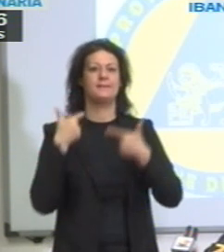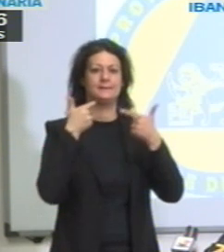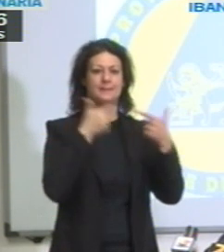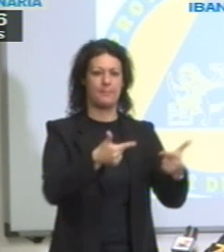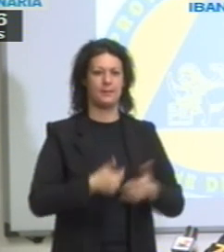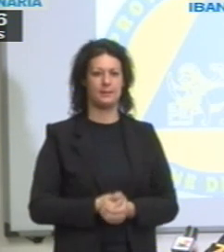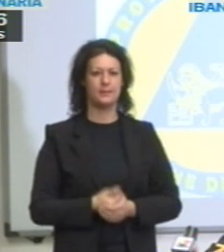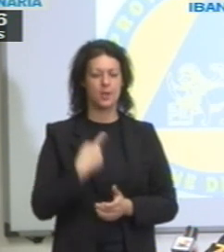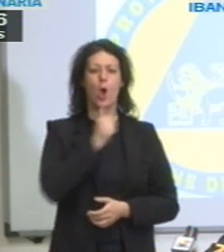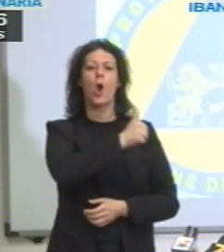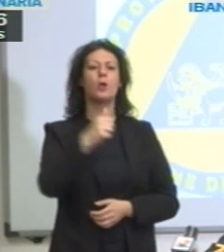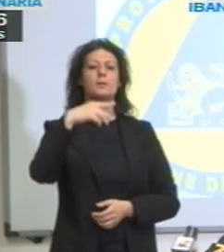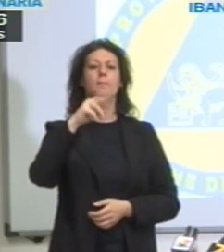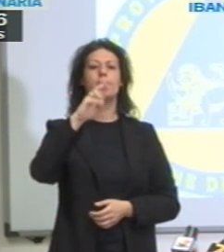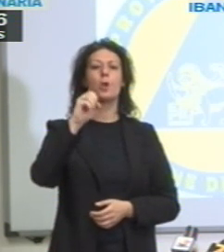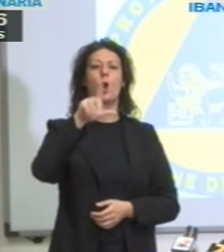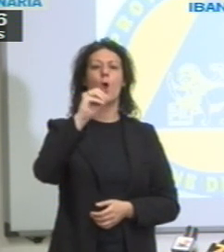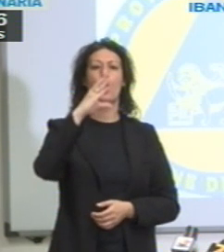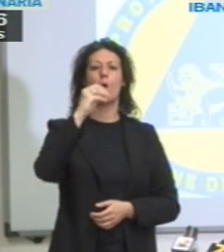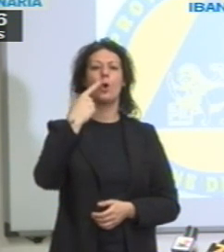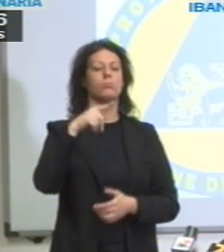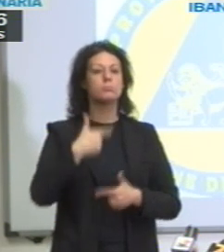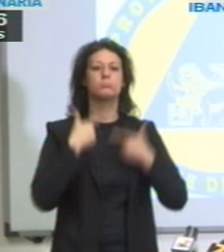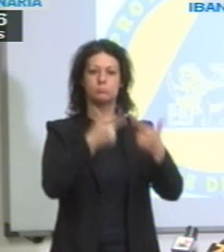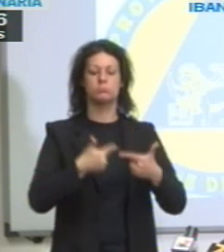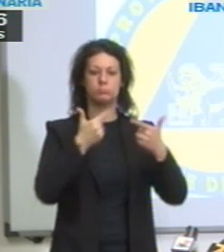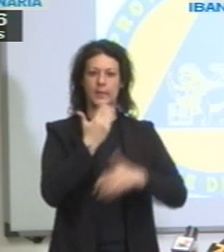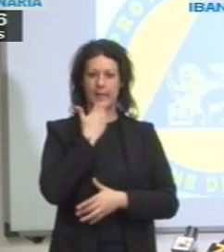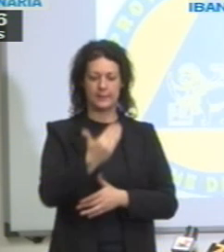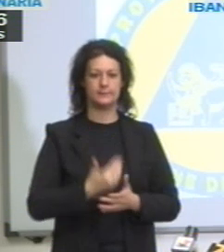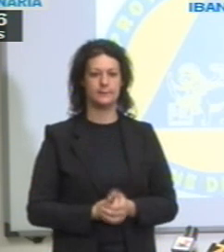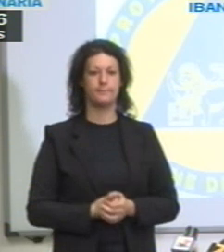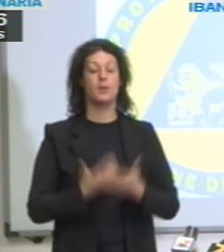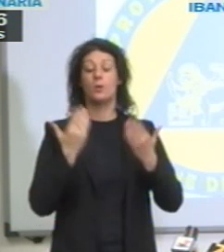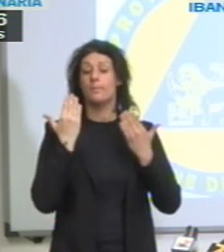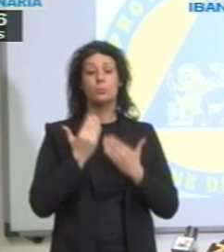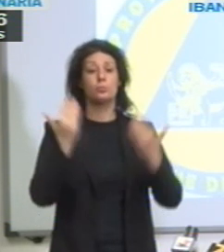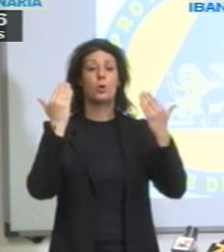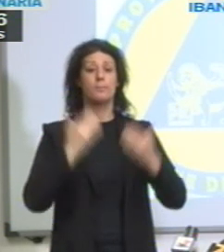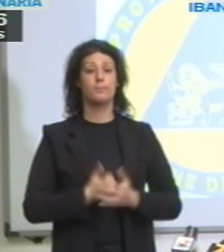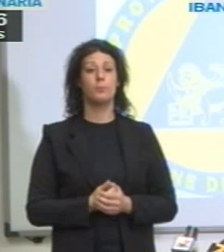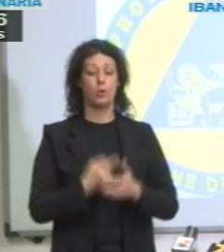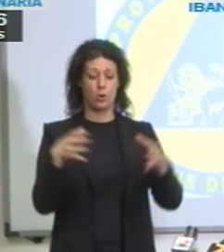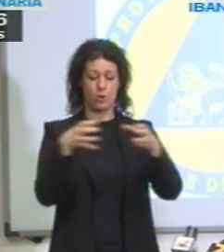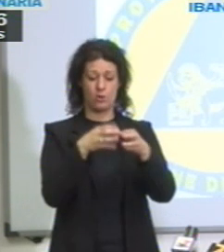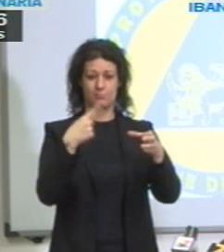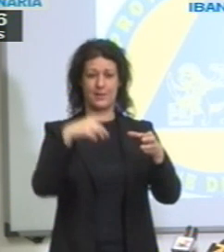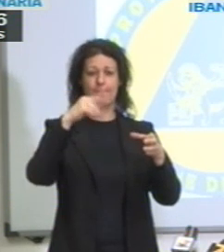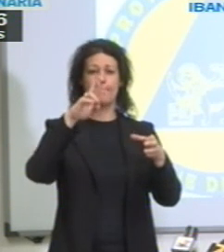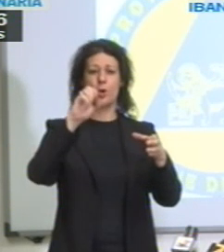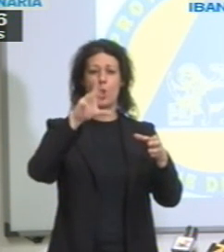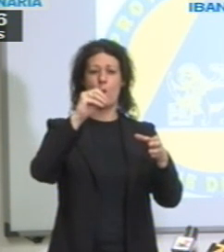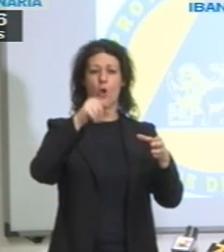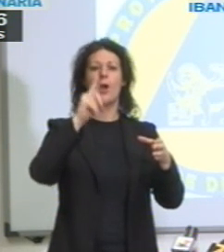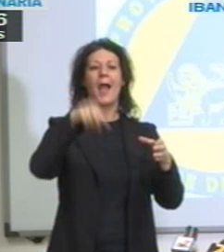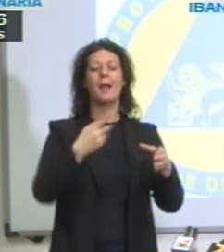di euro che le singole Proloco stanno mandando, quindi grazie di cuore alle Proloco. Proloco purtroppo, assieme ad altre categorie che sono quelle degli